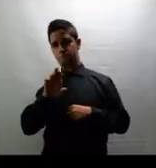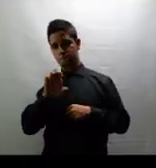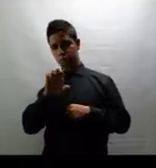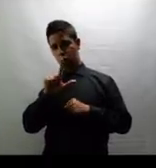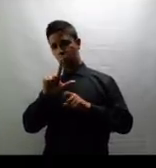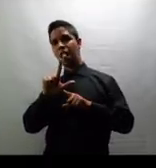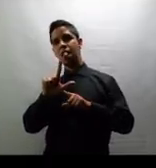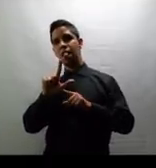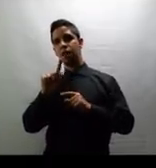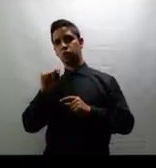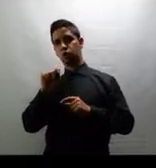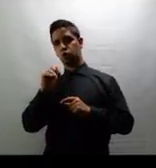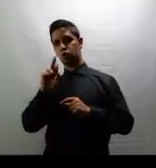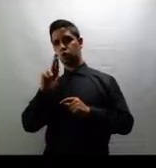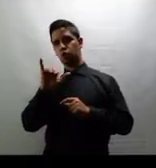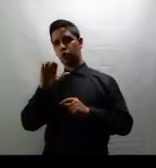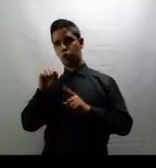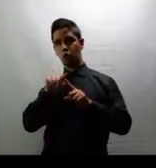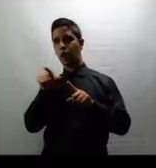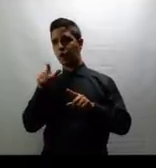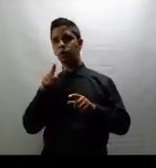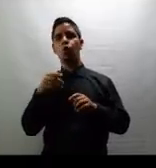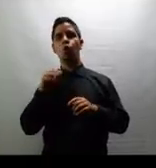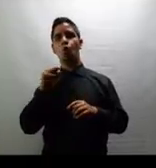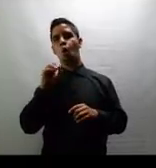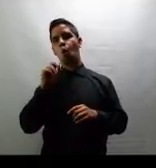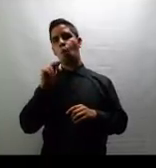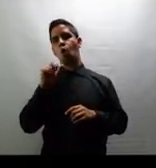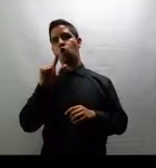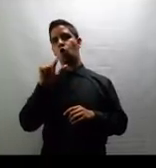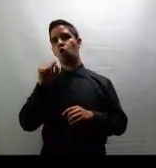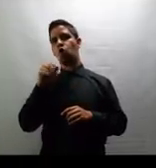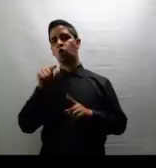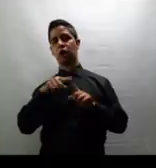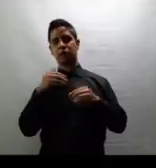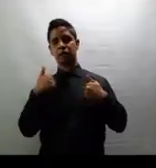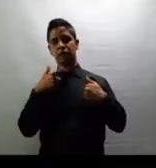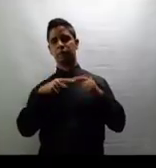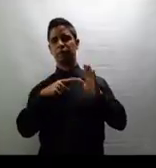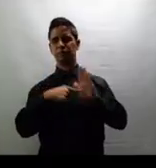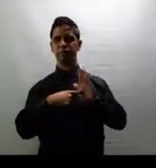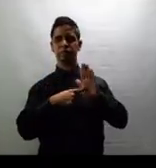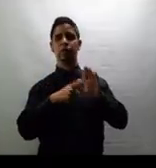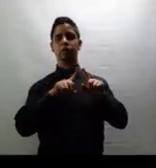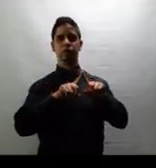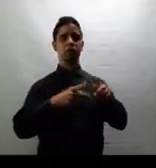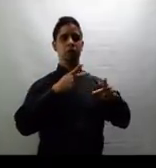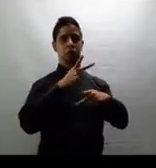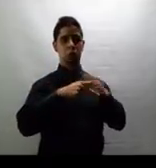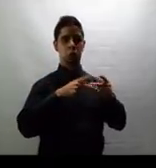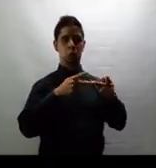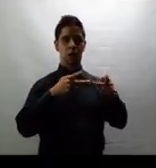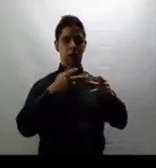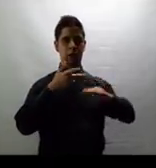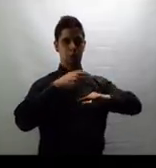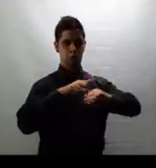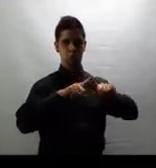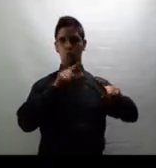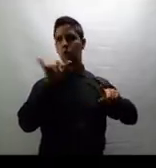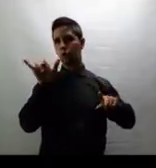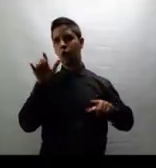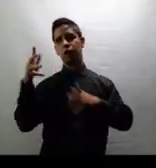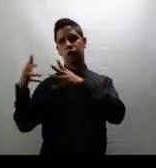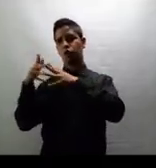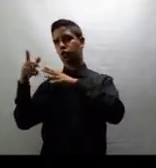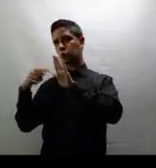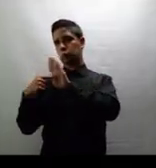es un monólogo que él tiene que lo está presentando en distintos lugares del país y también eeuu y es sobre la situación política nuestra